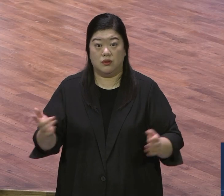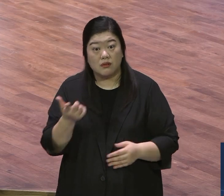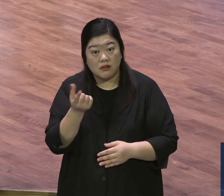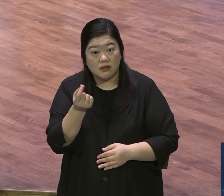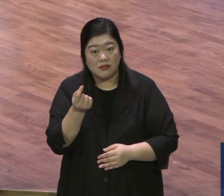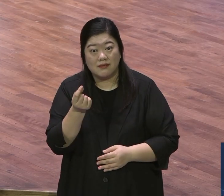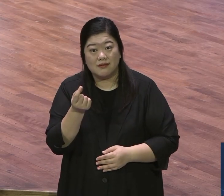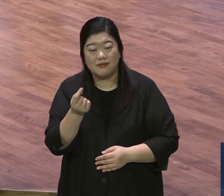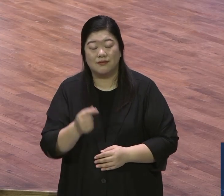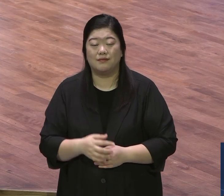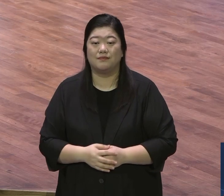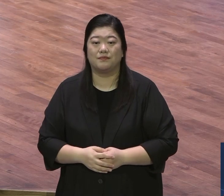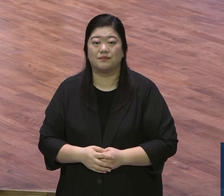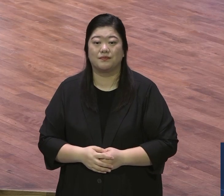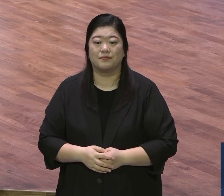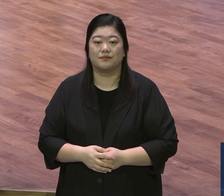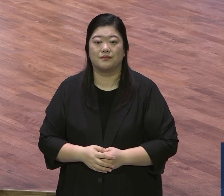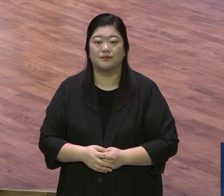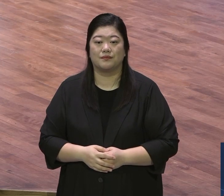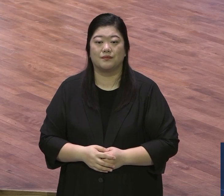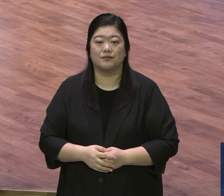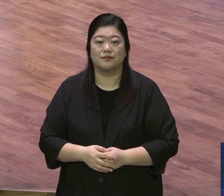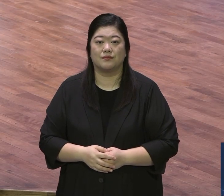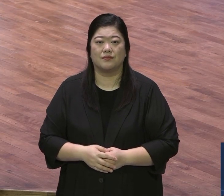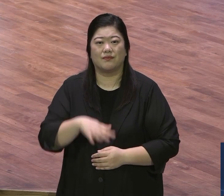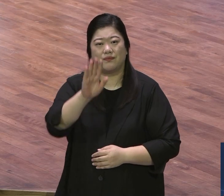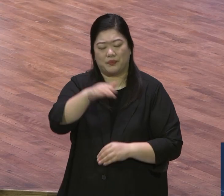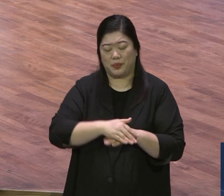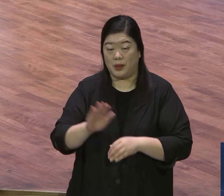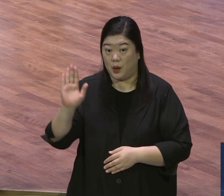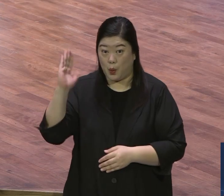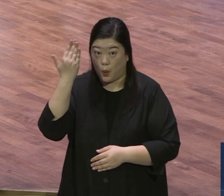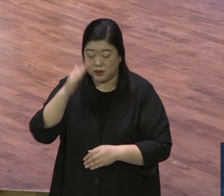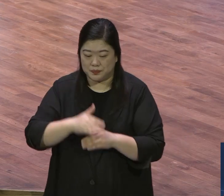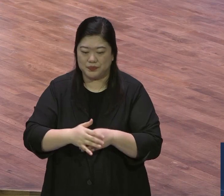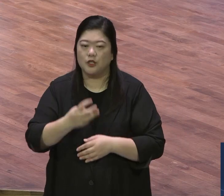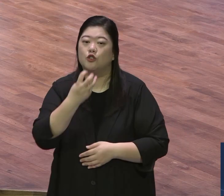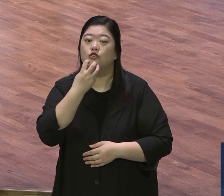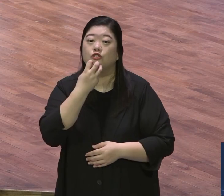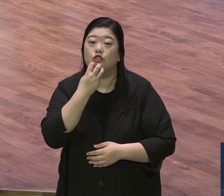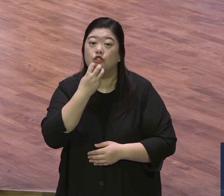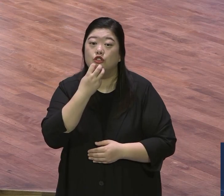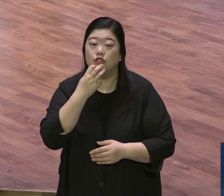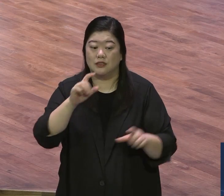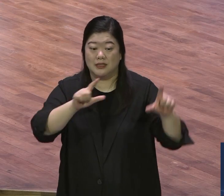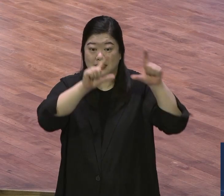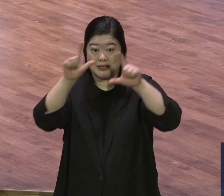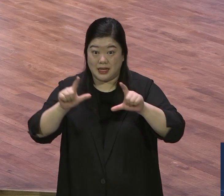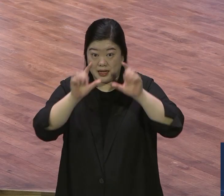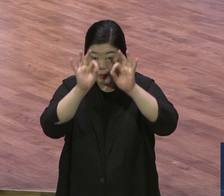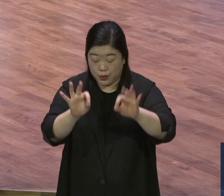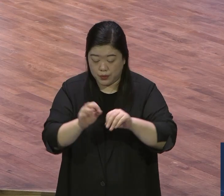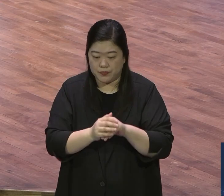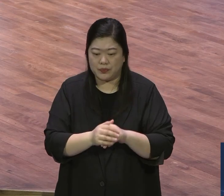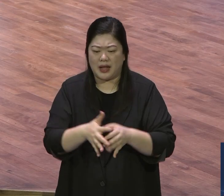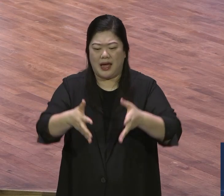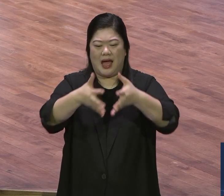요즘 서울에서요 아파트 전세 구하기가 한도에 별 따기보다 더 어렵다 이런 말을 하죠